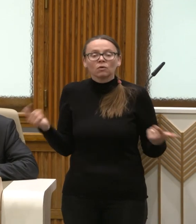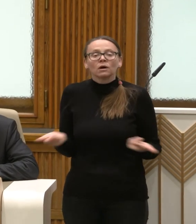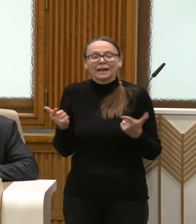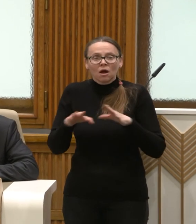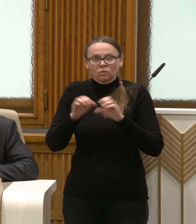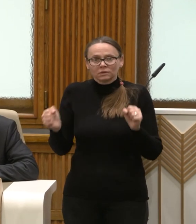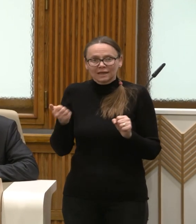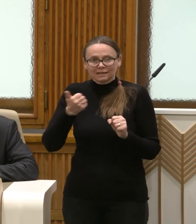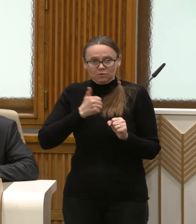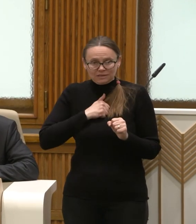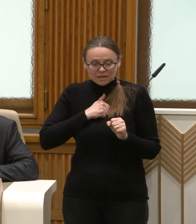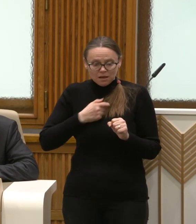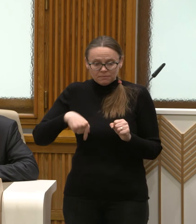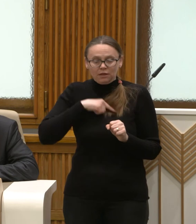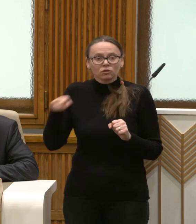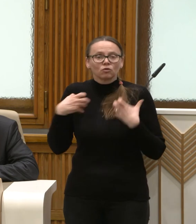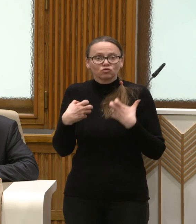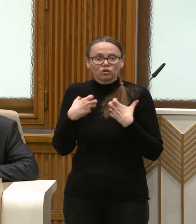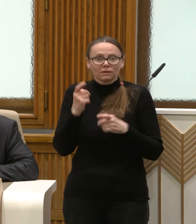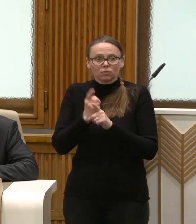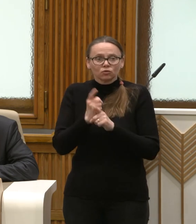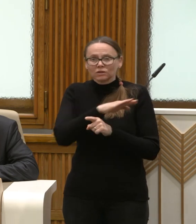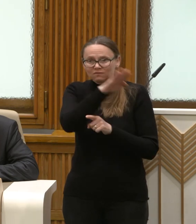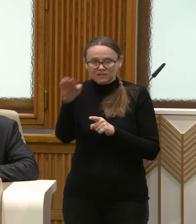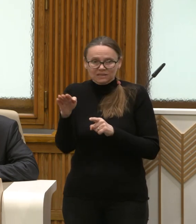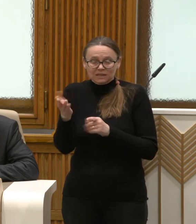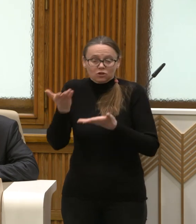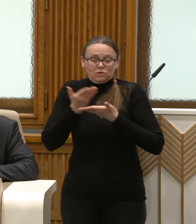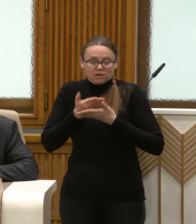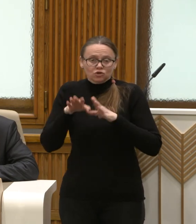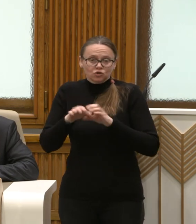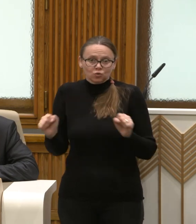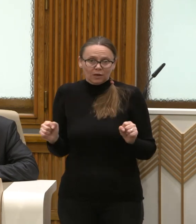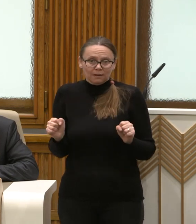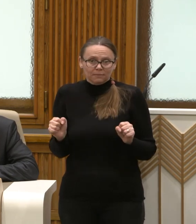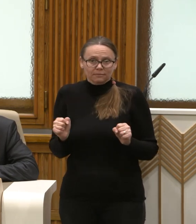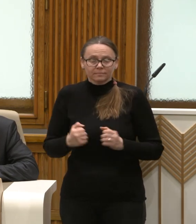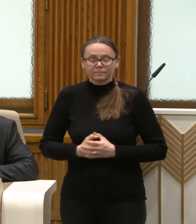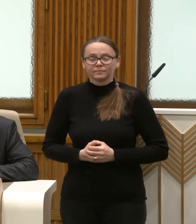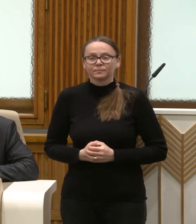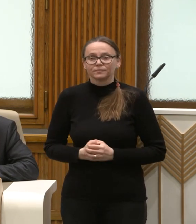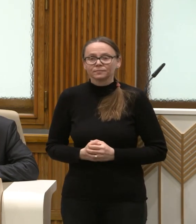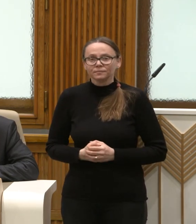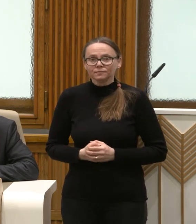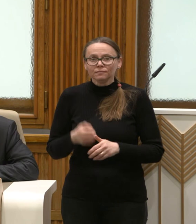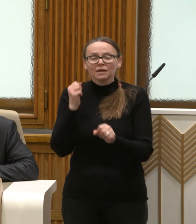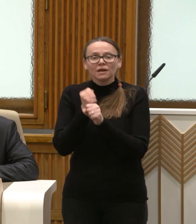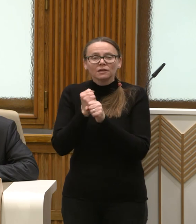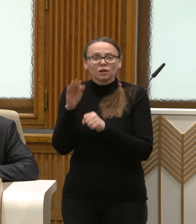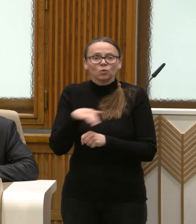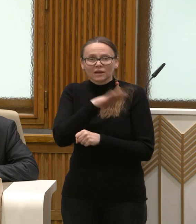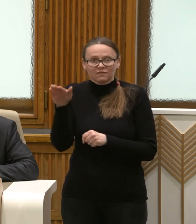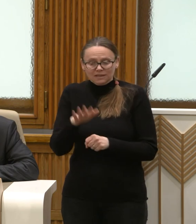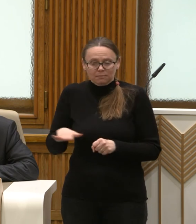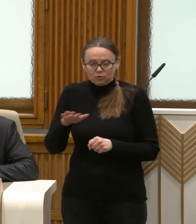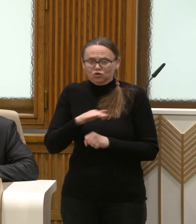naredimo sami, to želimo tudi vsi dosežiti z ukrepi. Deluje se na vseh področjih, na